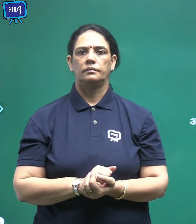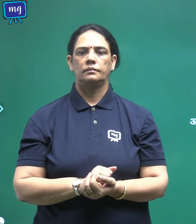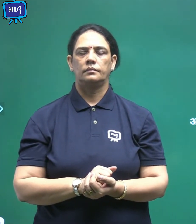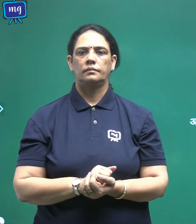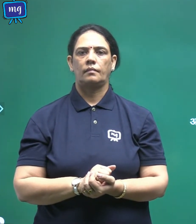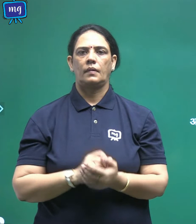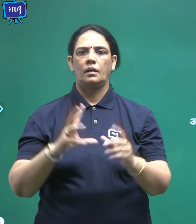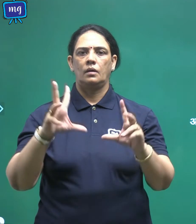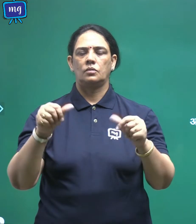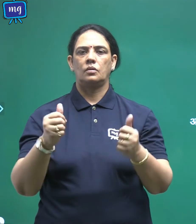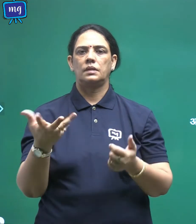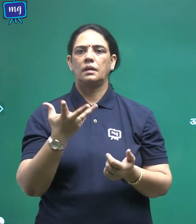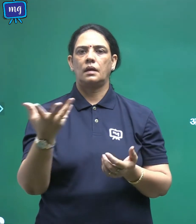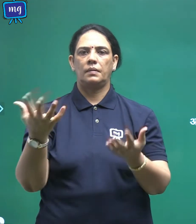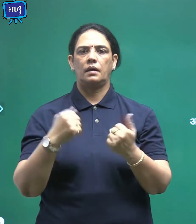हल क्या आया,